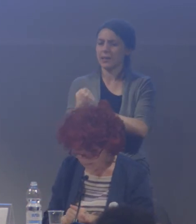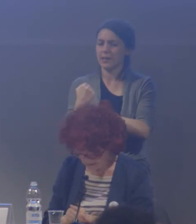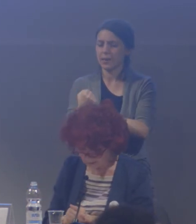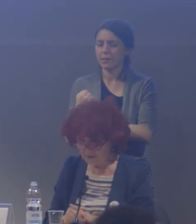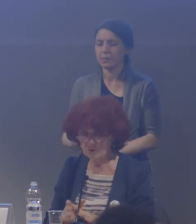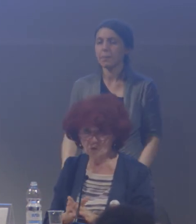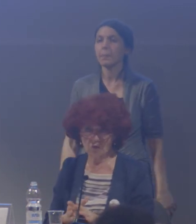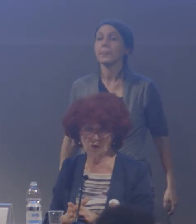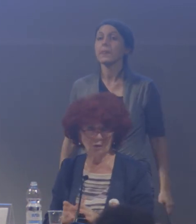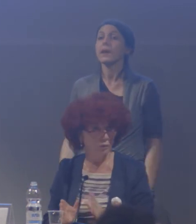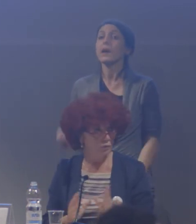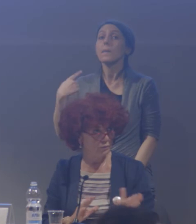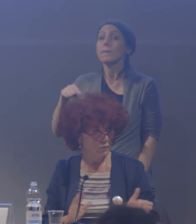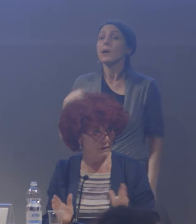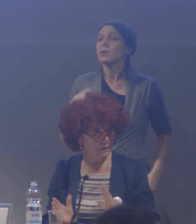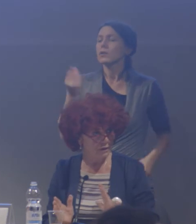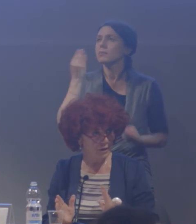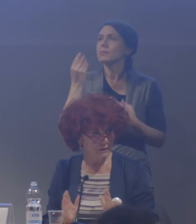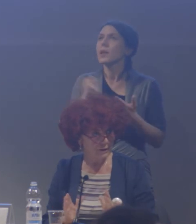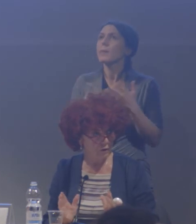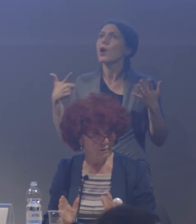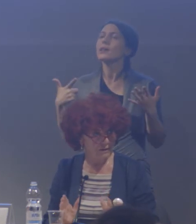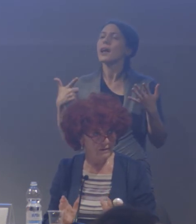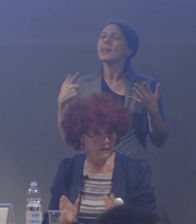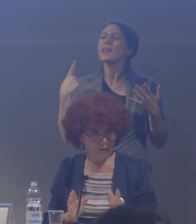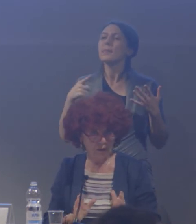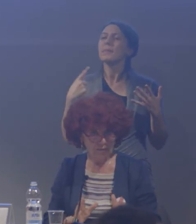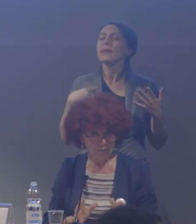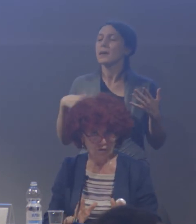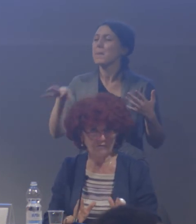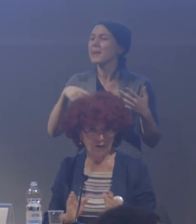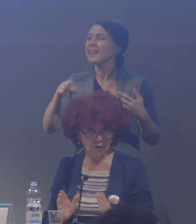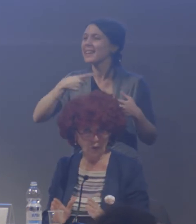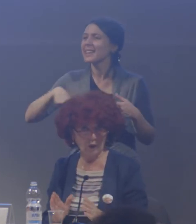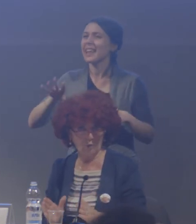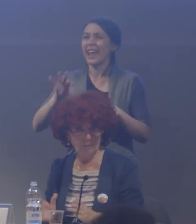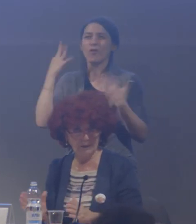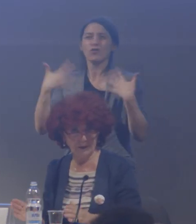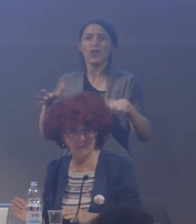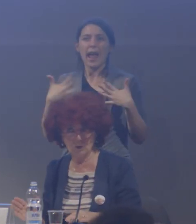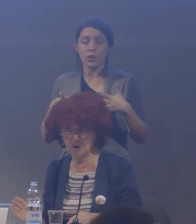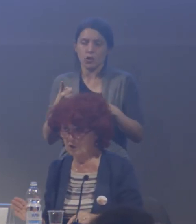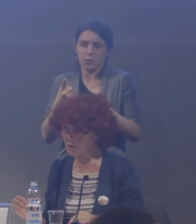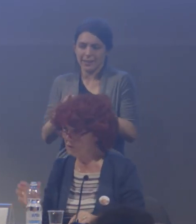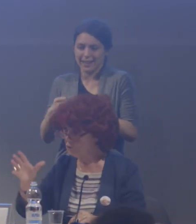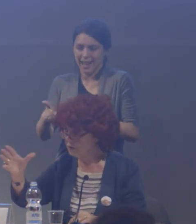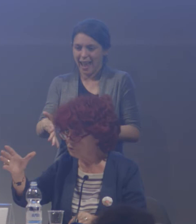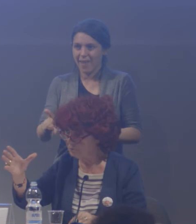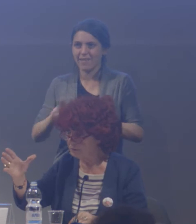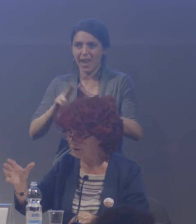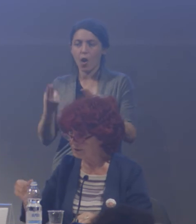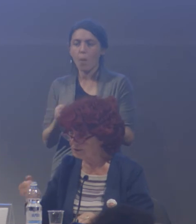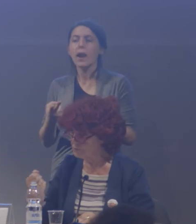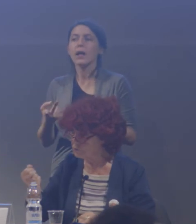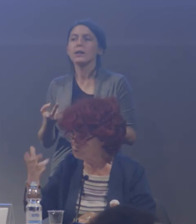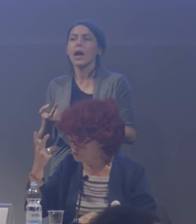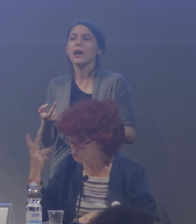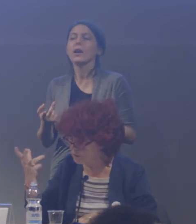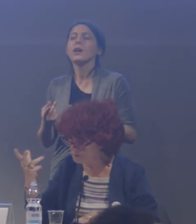ad operare. Per questo considero molto importante la scelta che come Ministero abbiamo già fatto e completeremo con le cose che vi ho detto per mettere